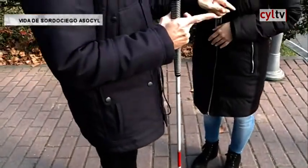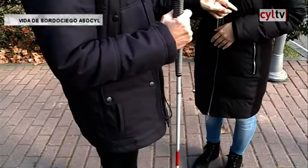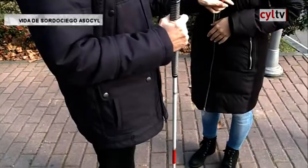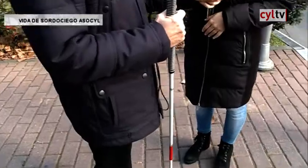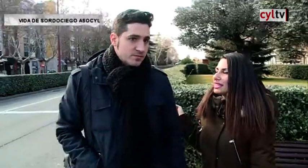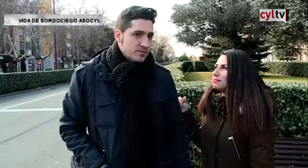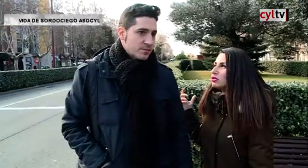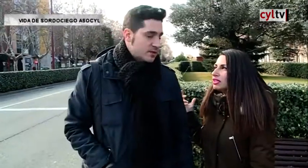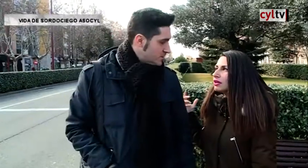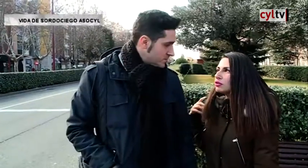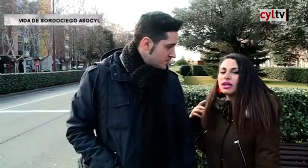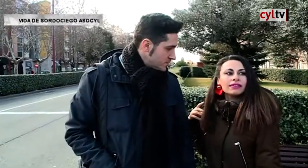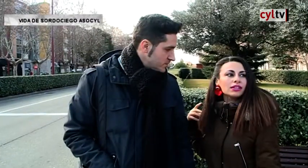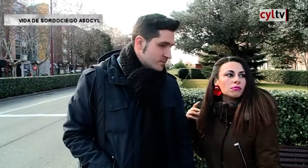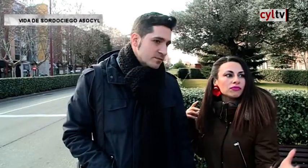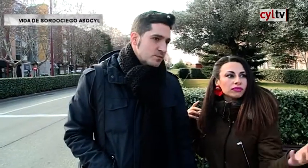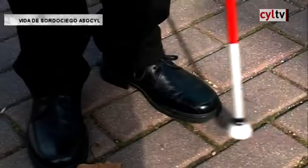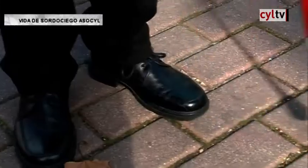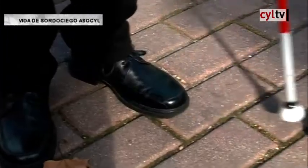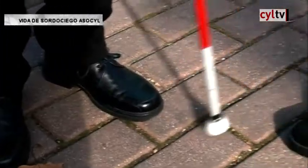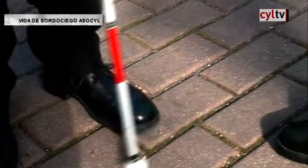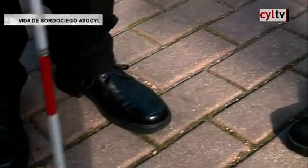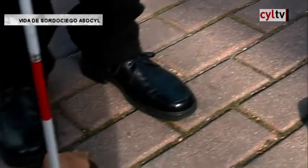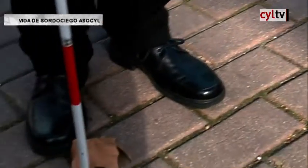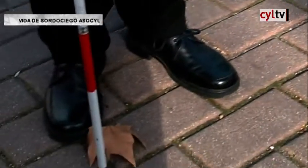sorda. ¿Te has preguntado alguna vez cómo vive una persona sordociega?